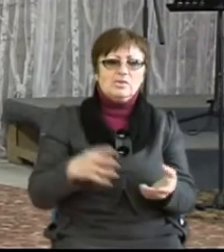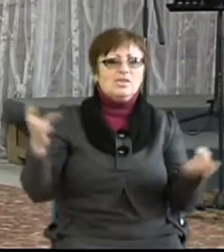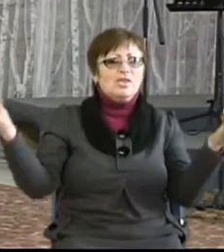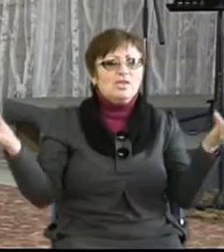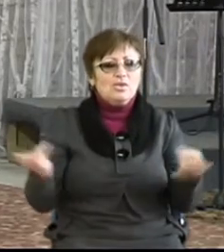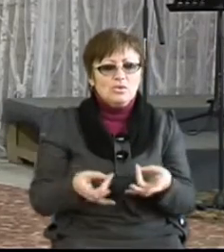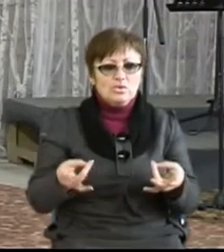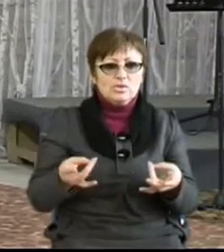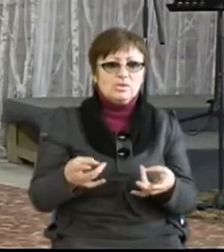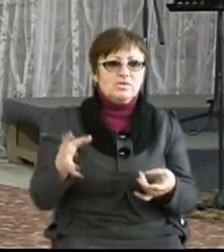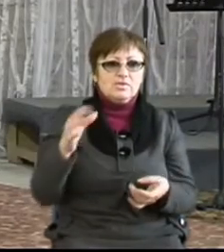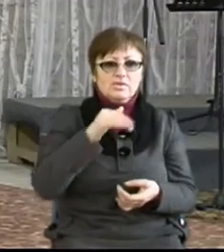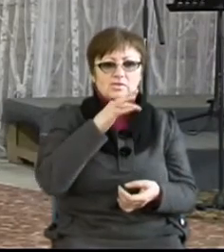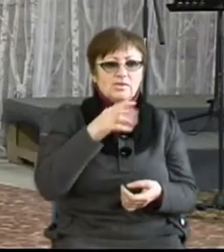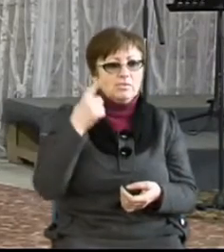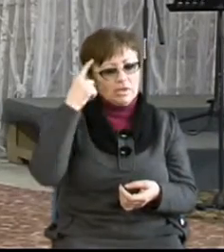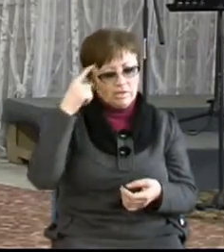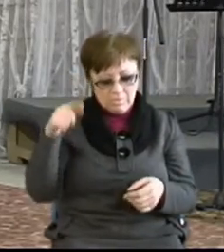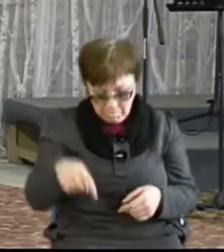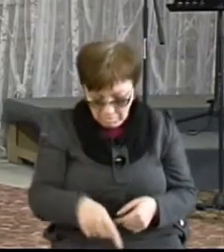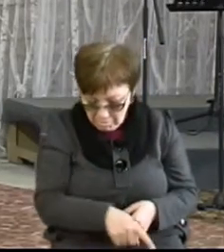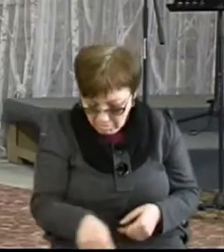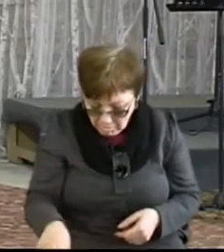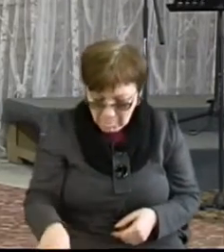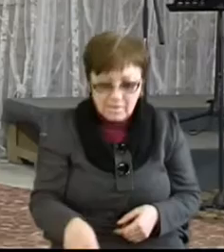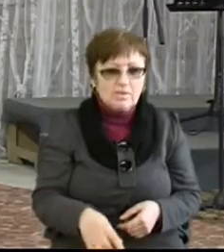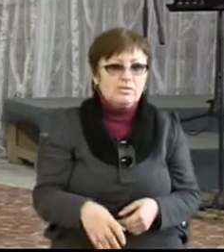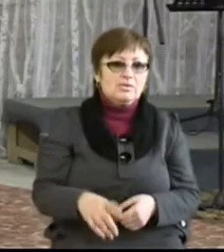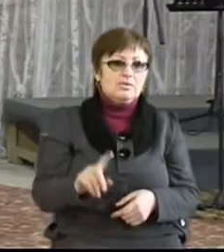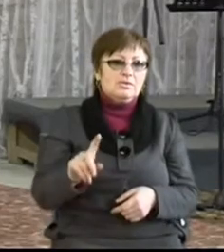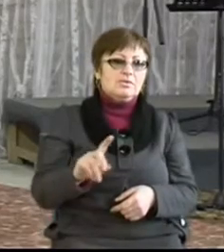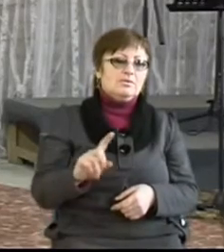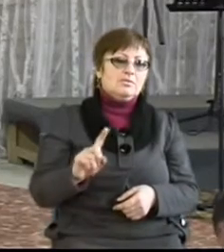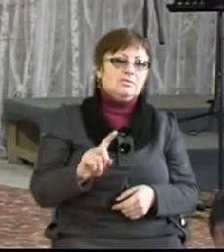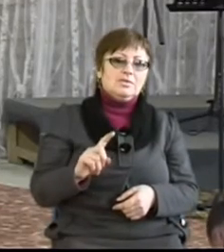какие-то нужды, и все время у нас голова опущена под ноги к нам,